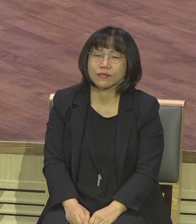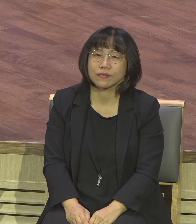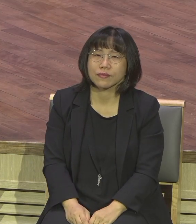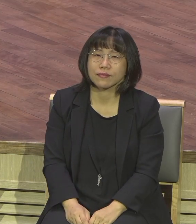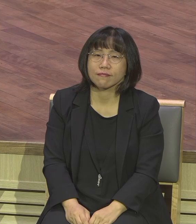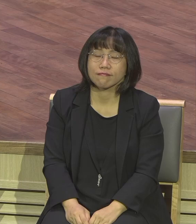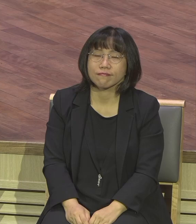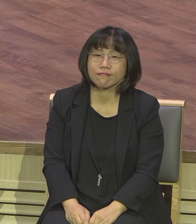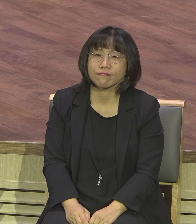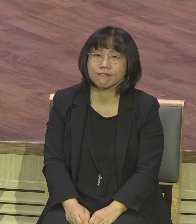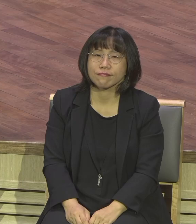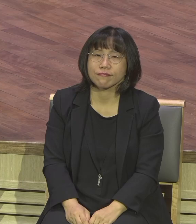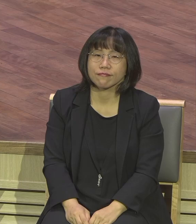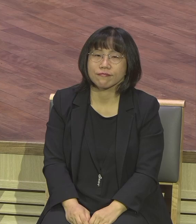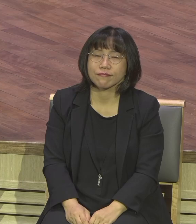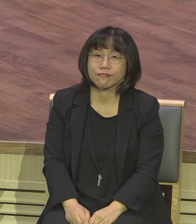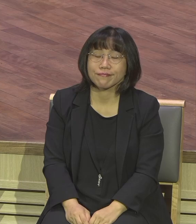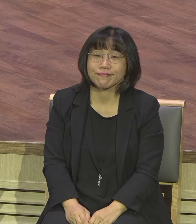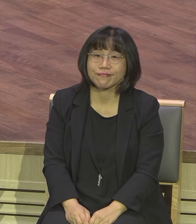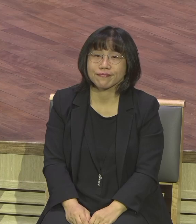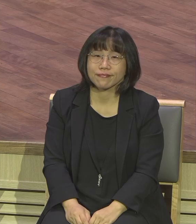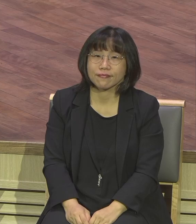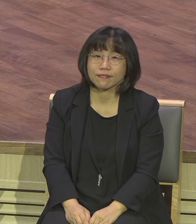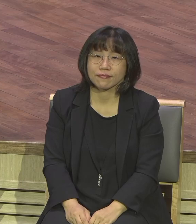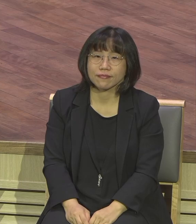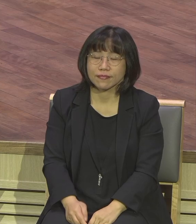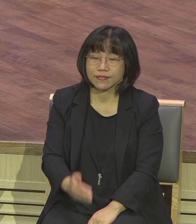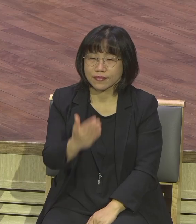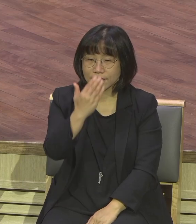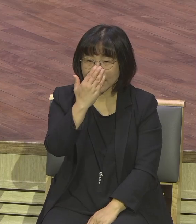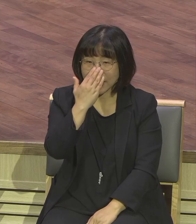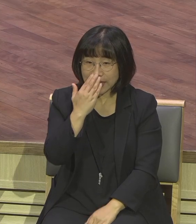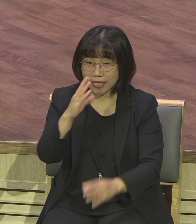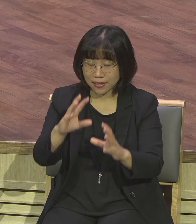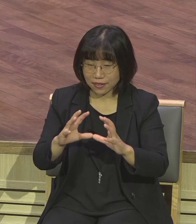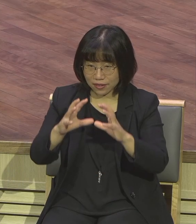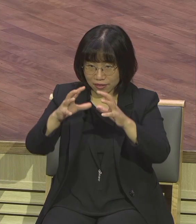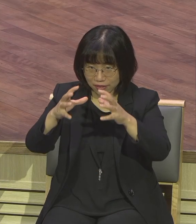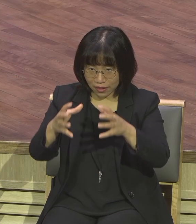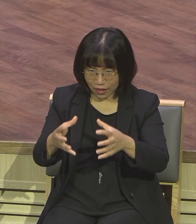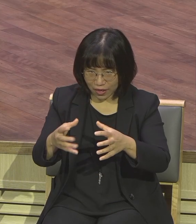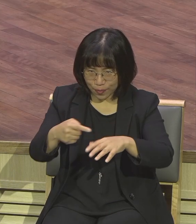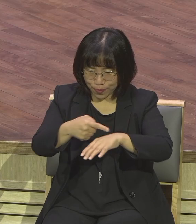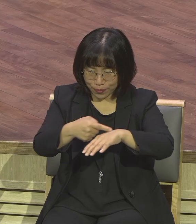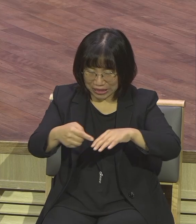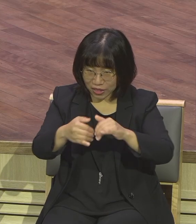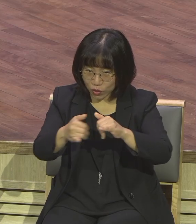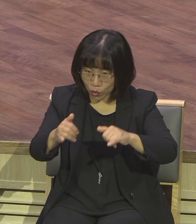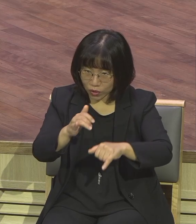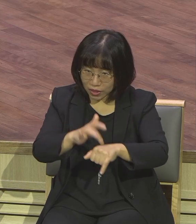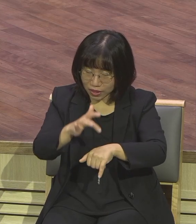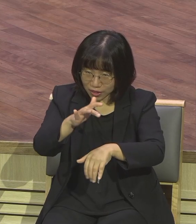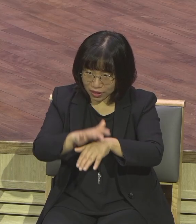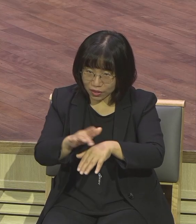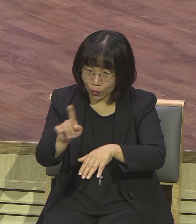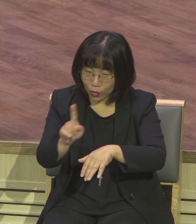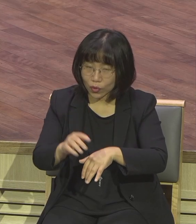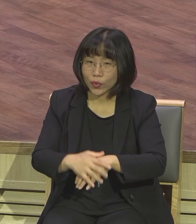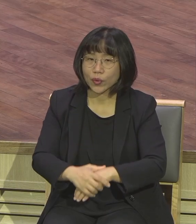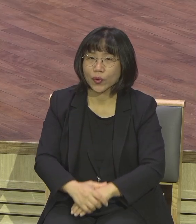이스라엘 사람들 어떤 사람인가 하면요, 이스라엘 나라는요, 이 민족들은 평생